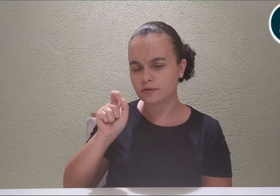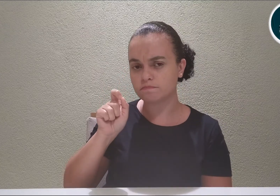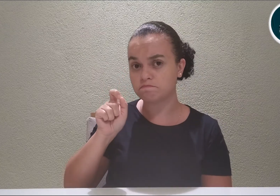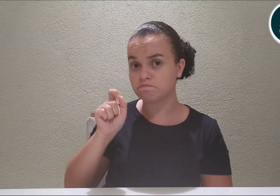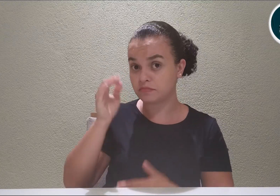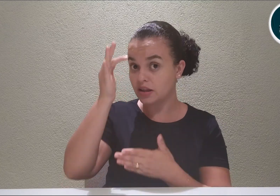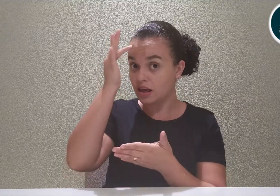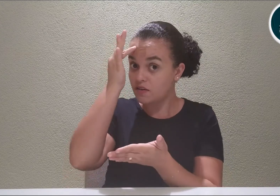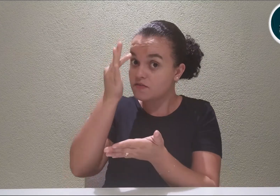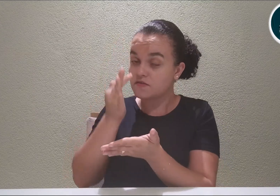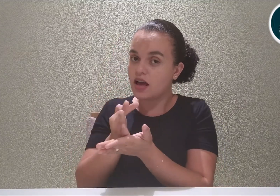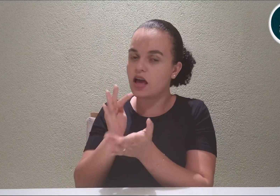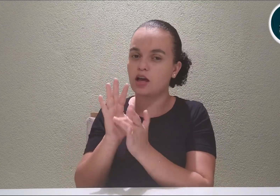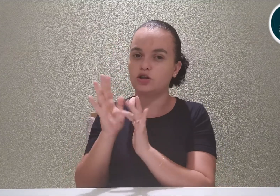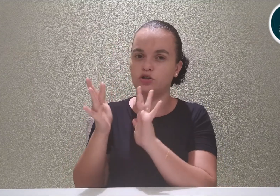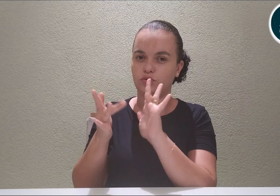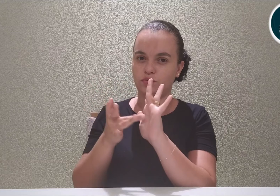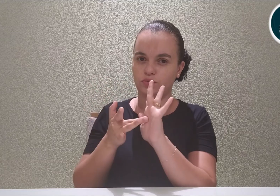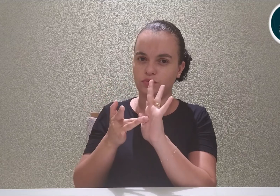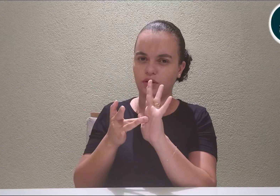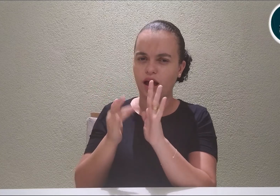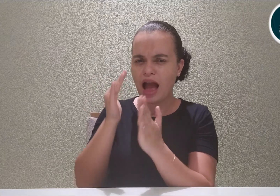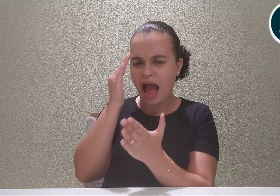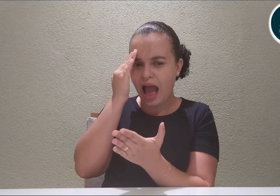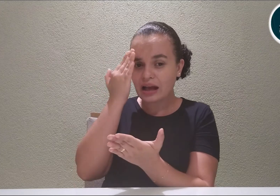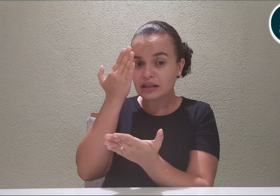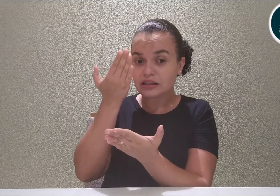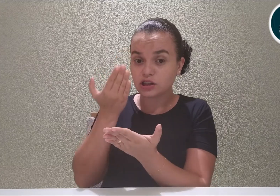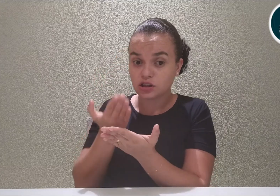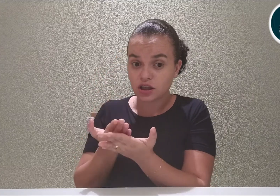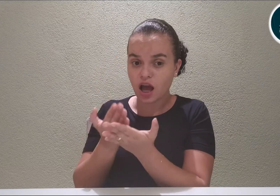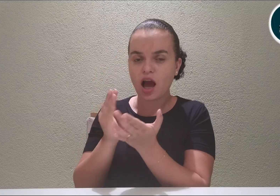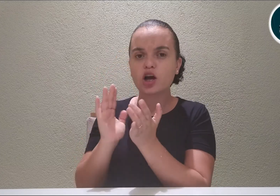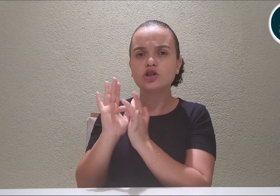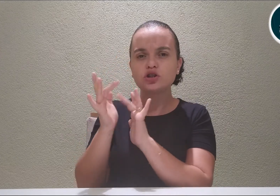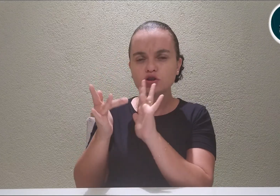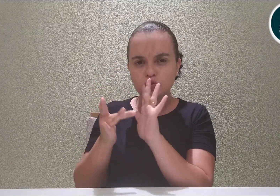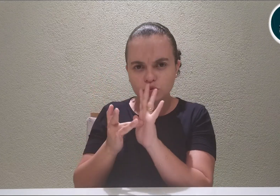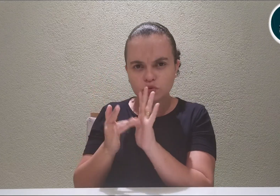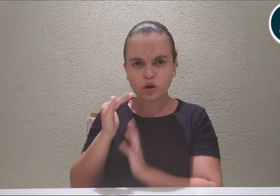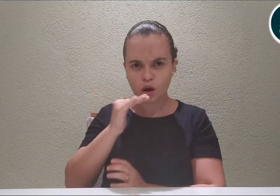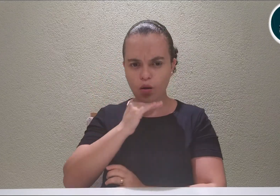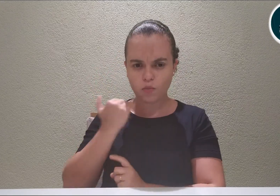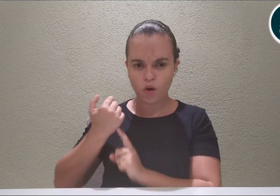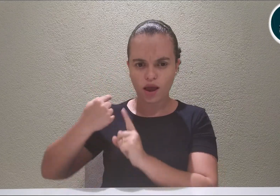Esse olhar para a pessoa de Cristo é ter fé, é acreditar